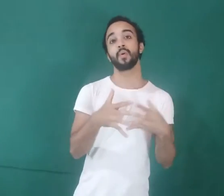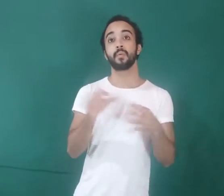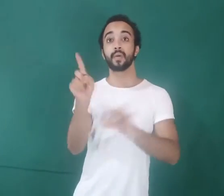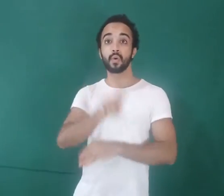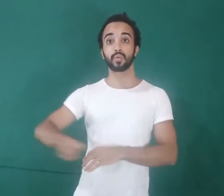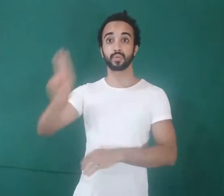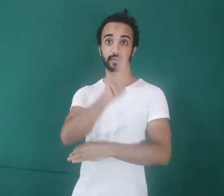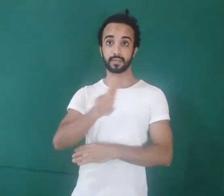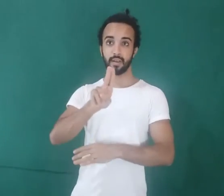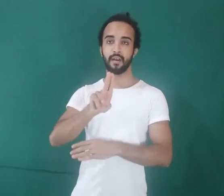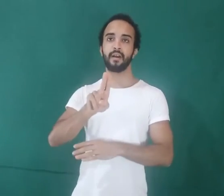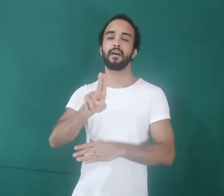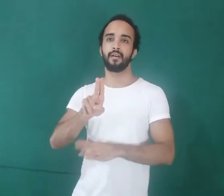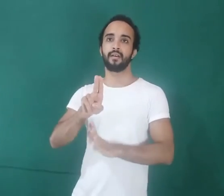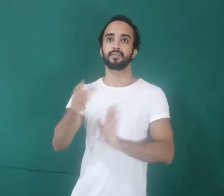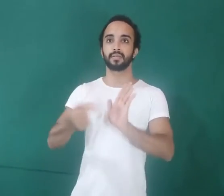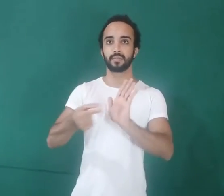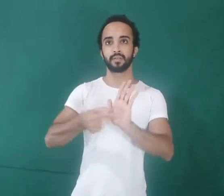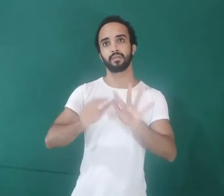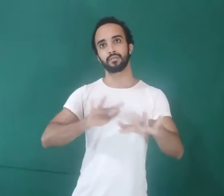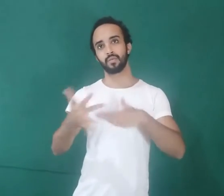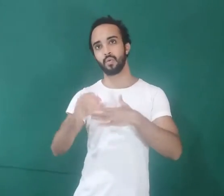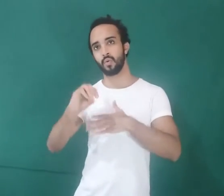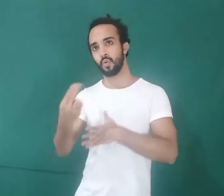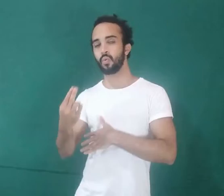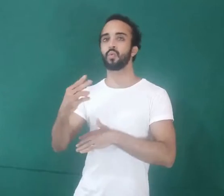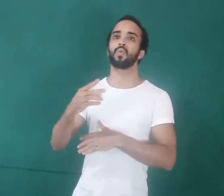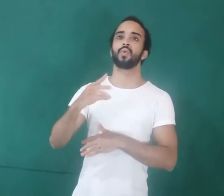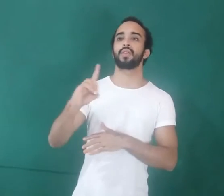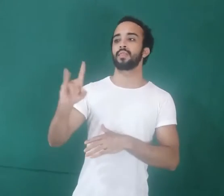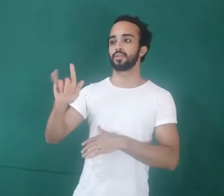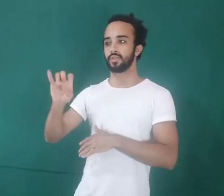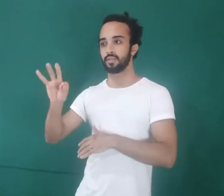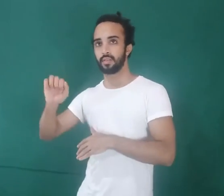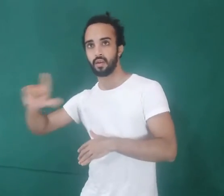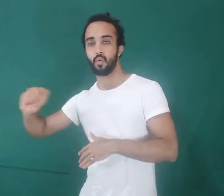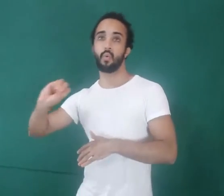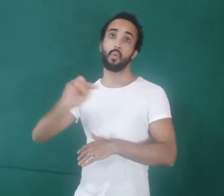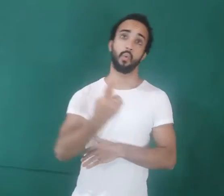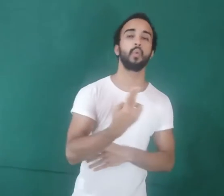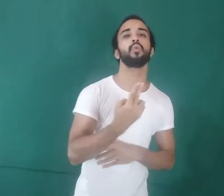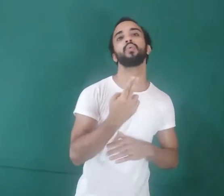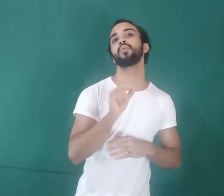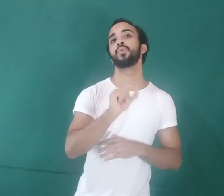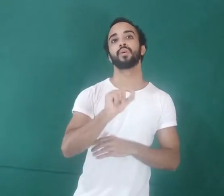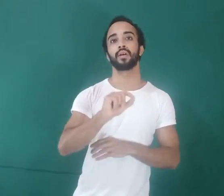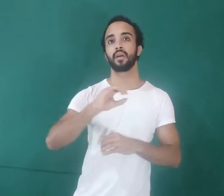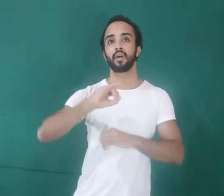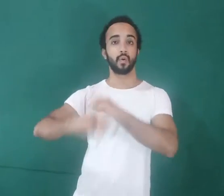plataformas digitais, online. Então, essa rede ela é igual ao virtual, ela não existe apenas por conta do